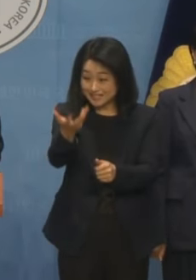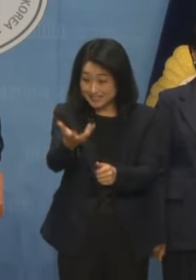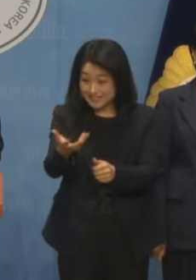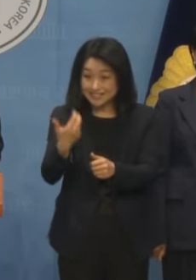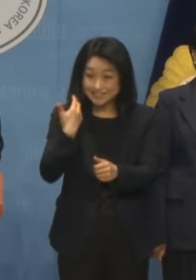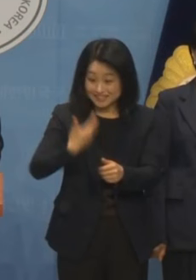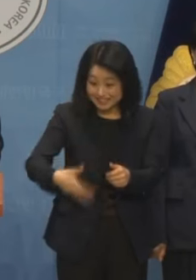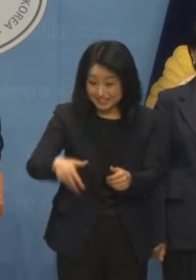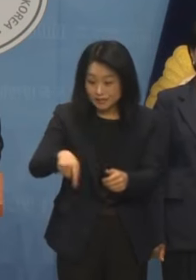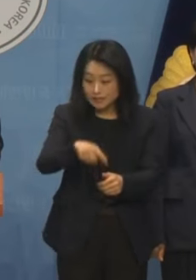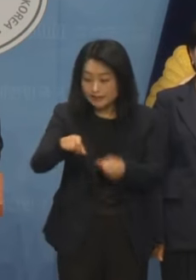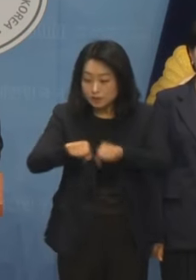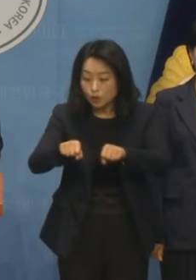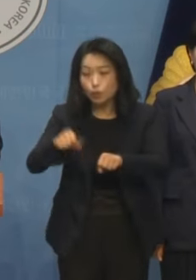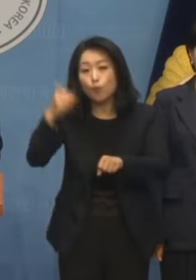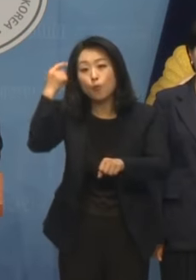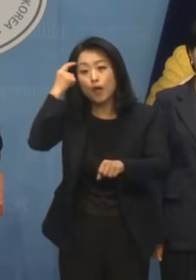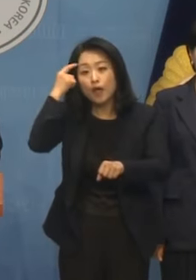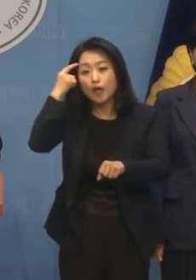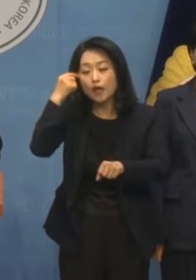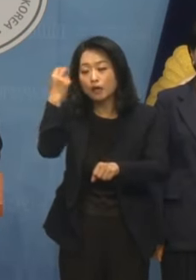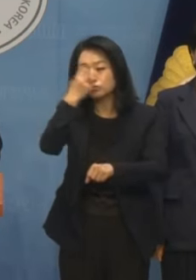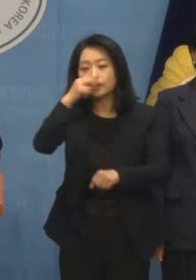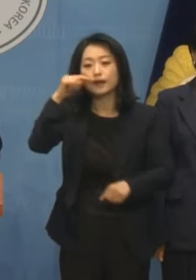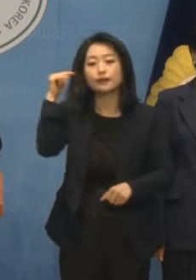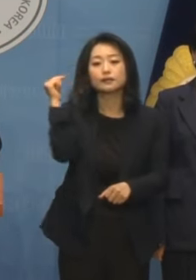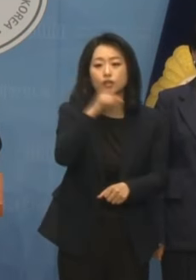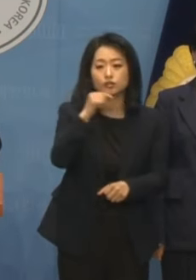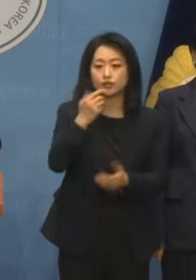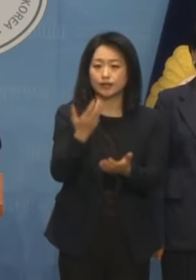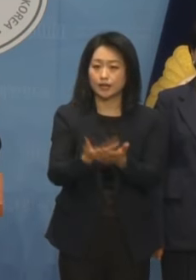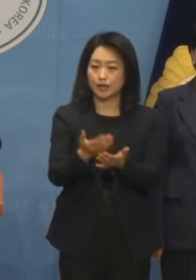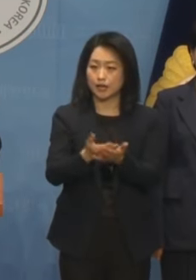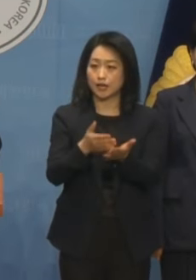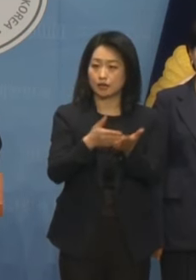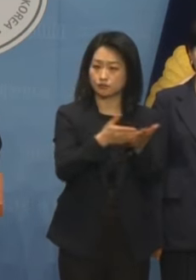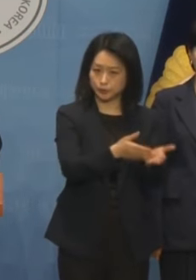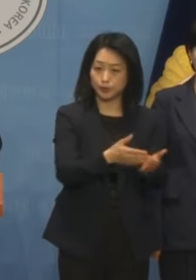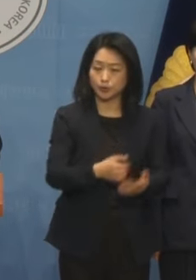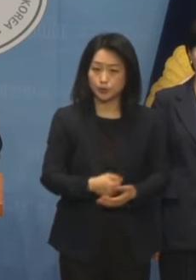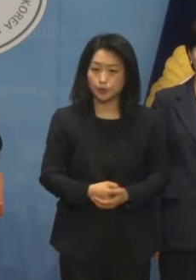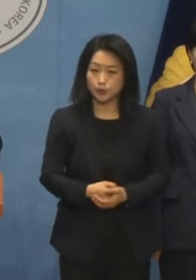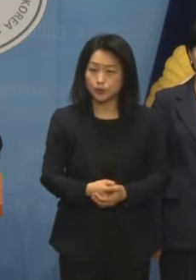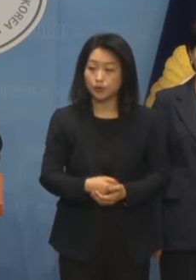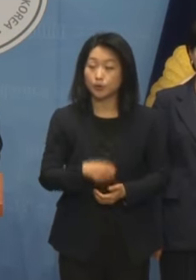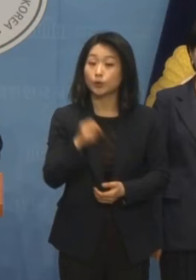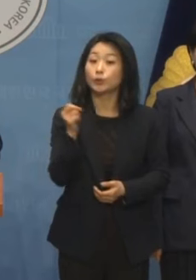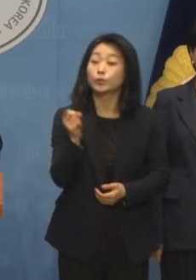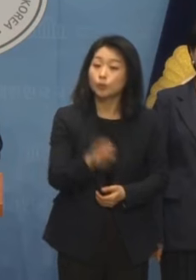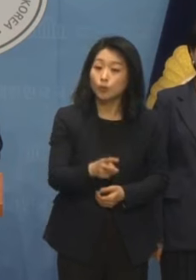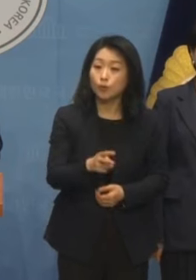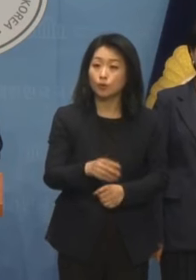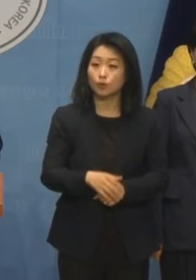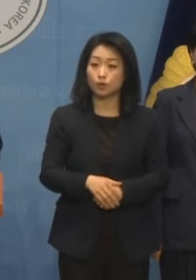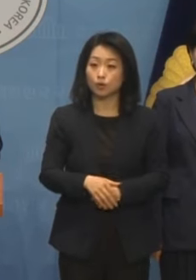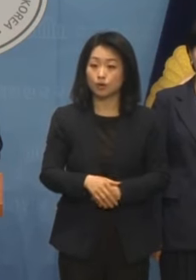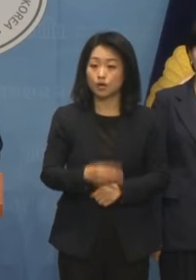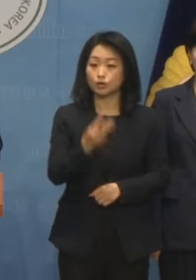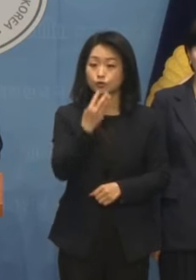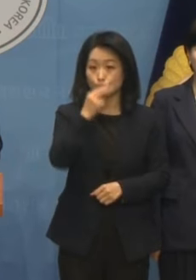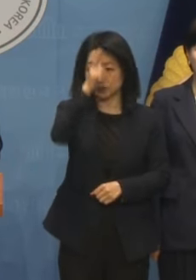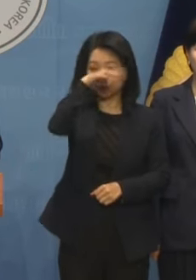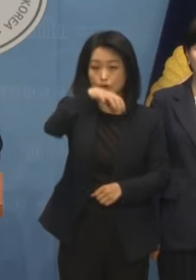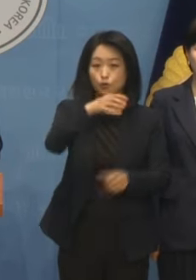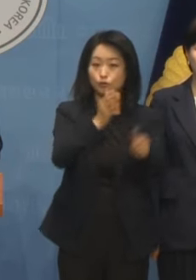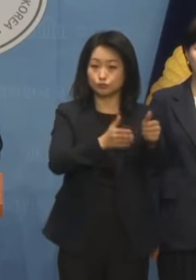고발건에 대해 신속하고 철저한 수사를 촉구합니다. 넷째, 서울경찰청에